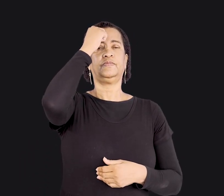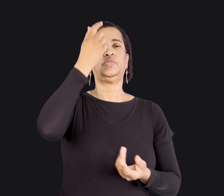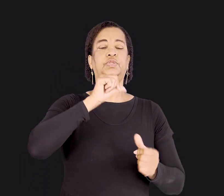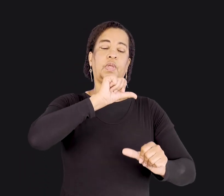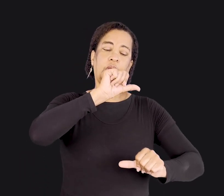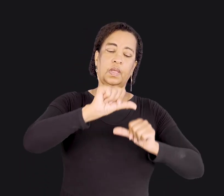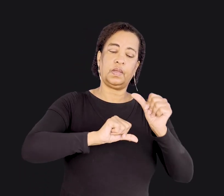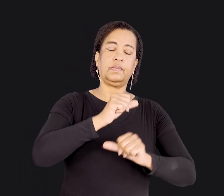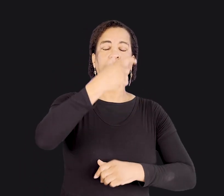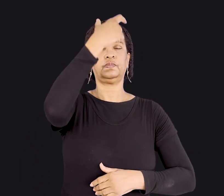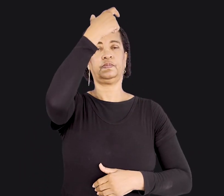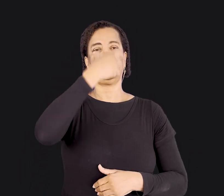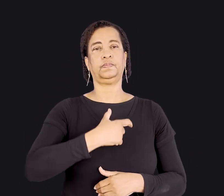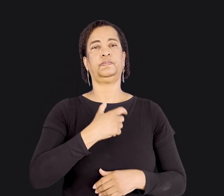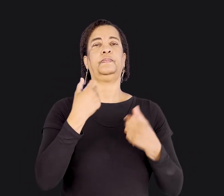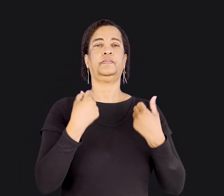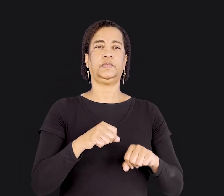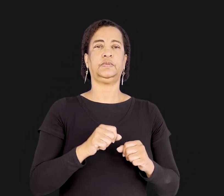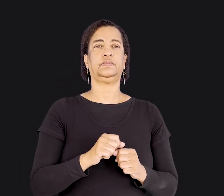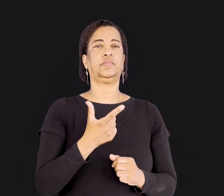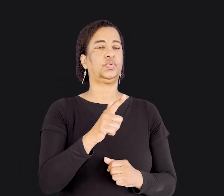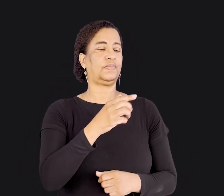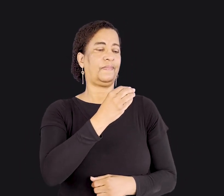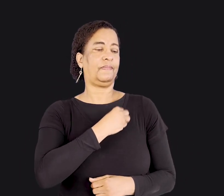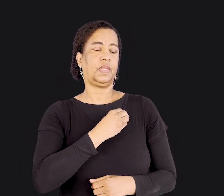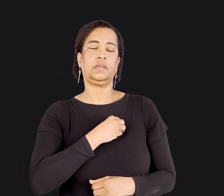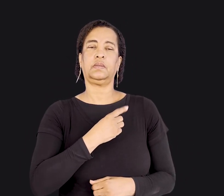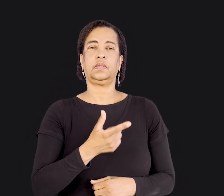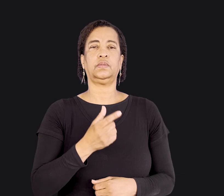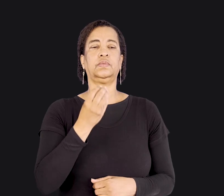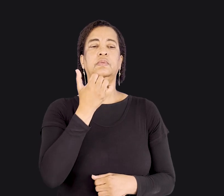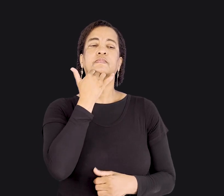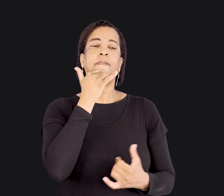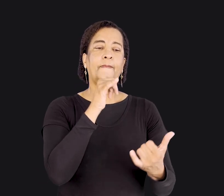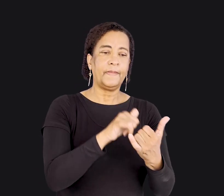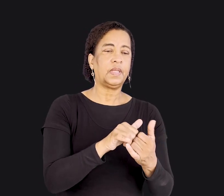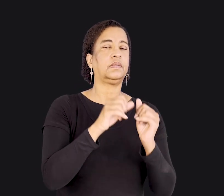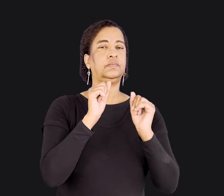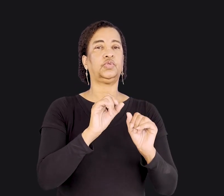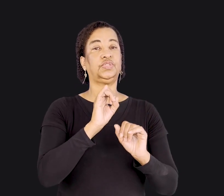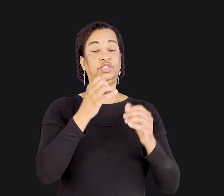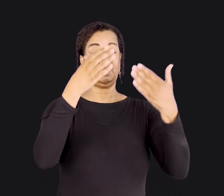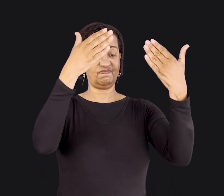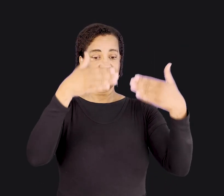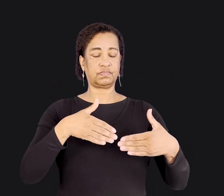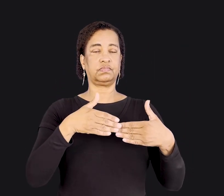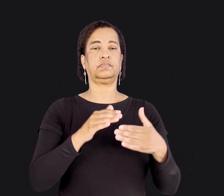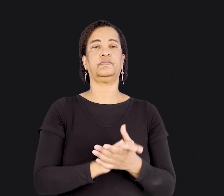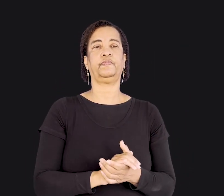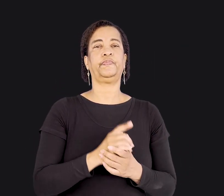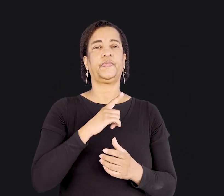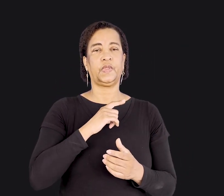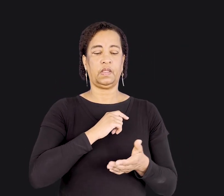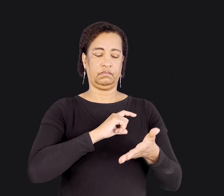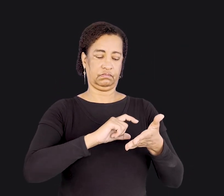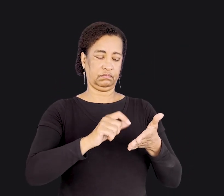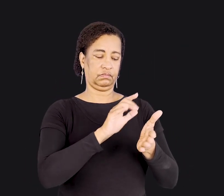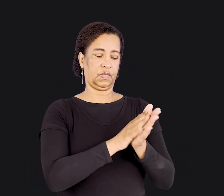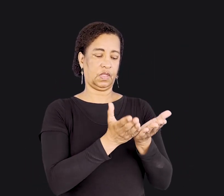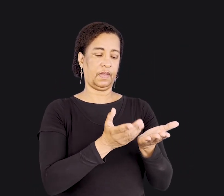e mudança de atitude. Não existe pecado que não seja perdoado se for confrontado. Há muitas passagens na Bíblia que tratam